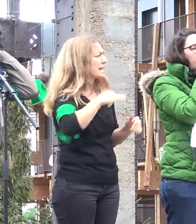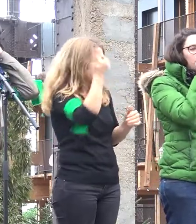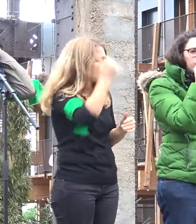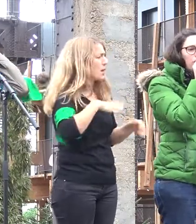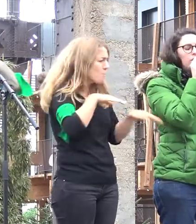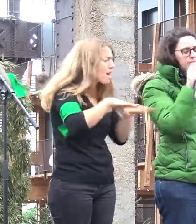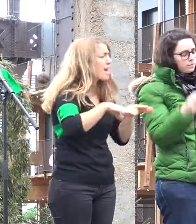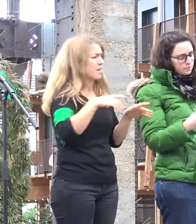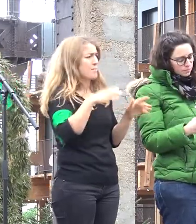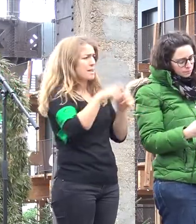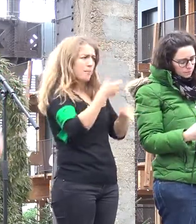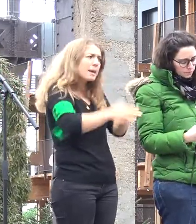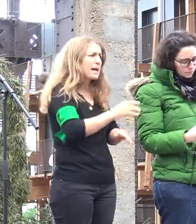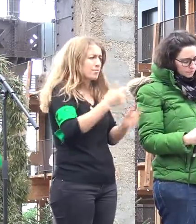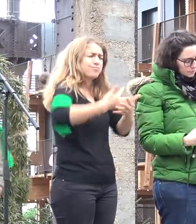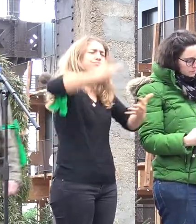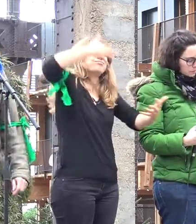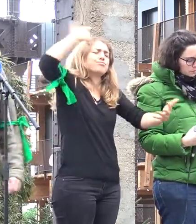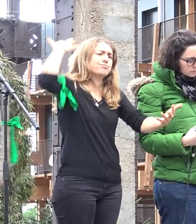terrain depuis longtemps.